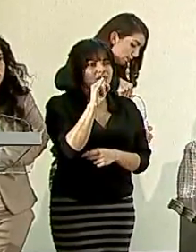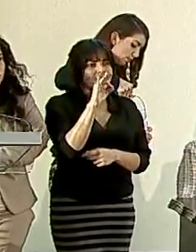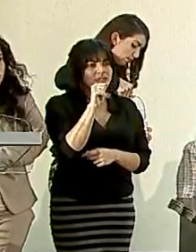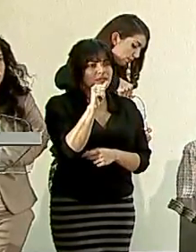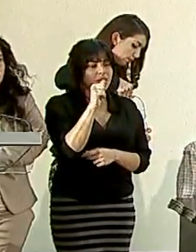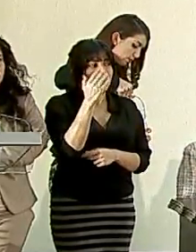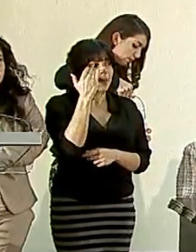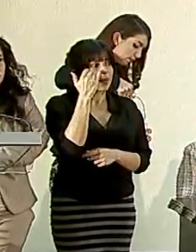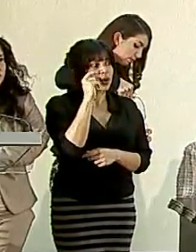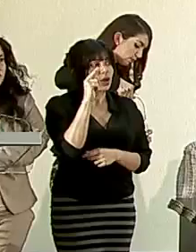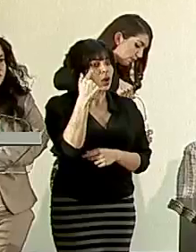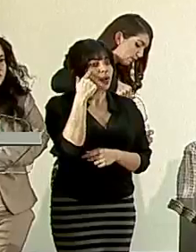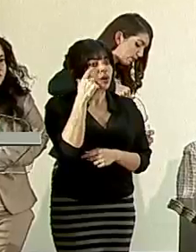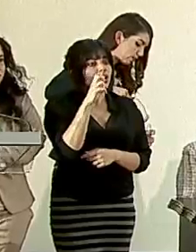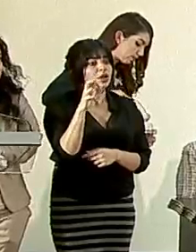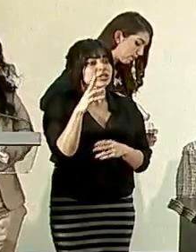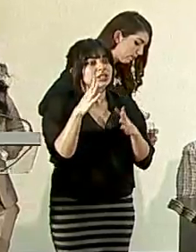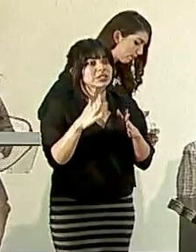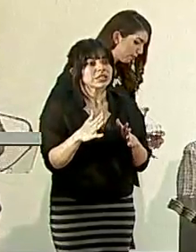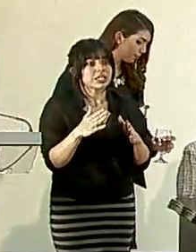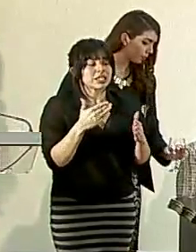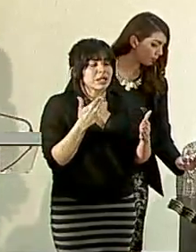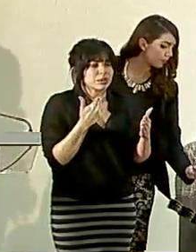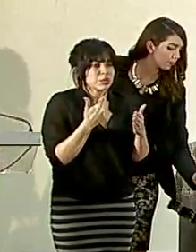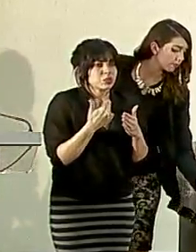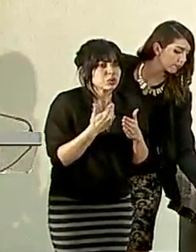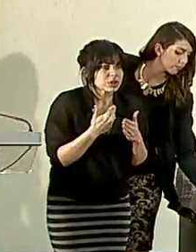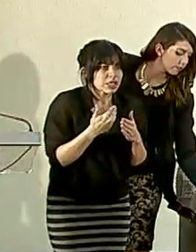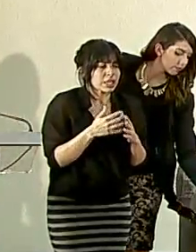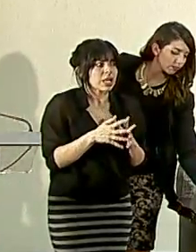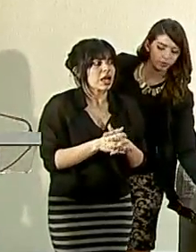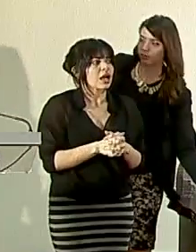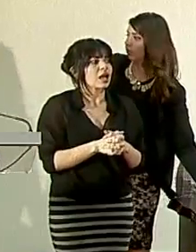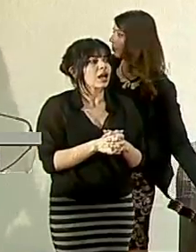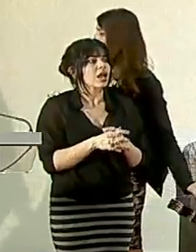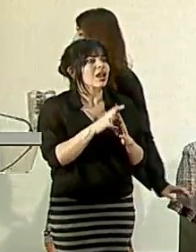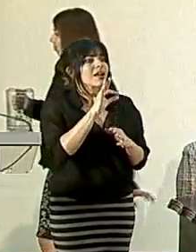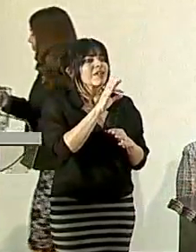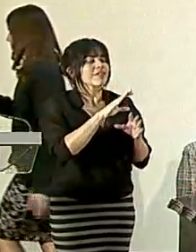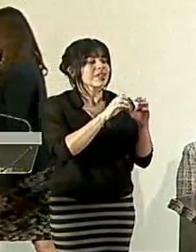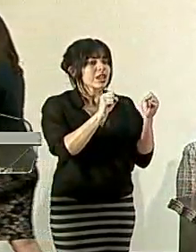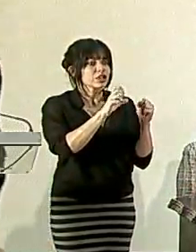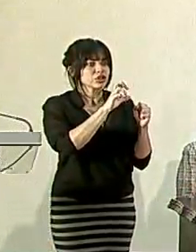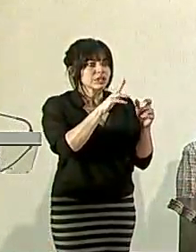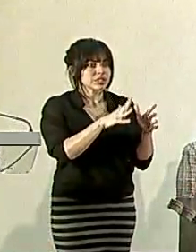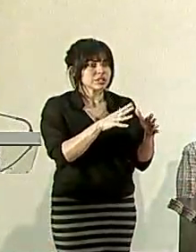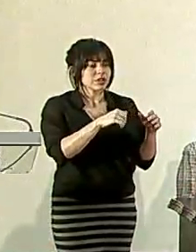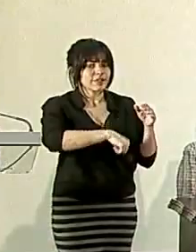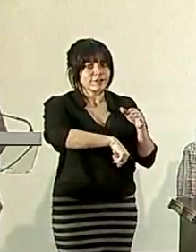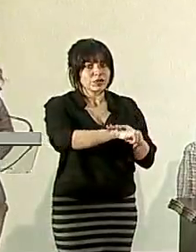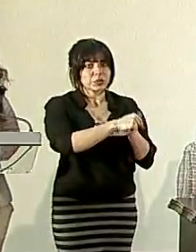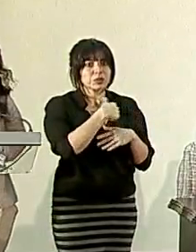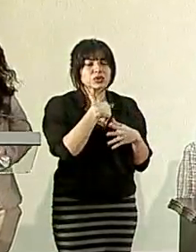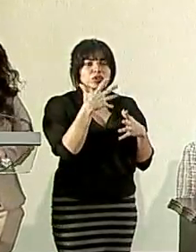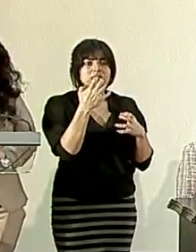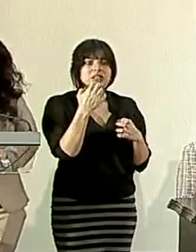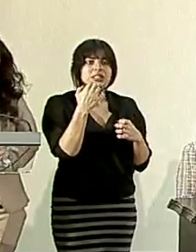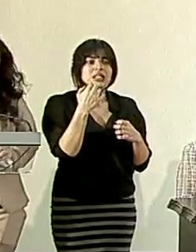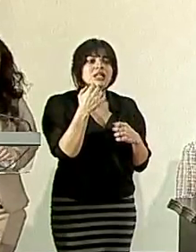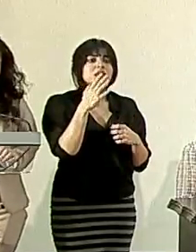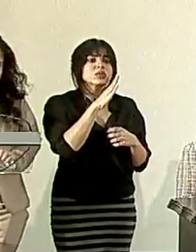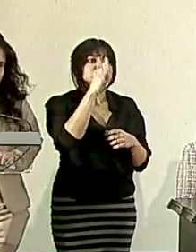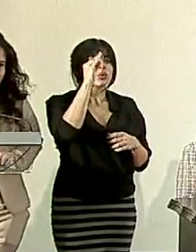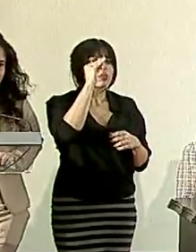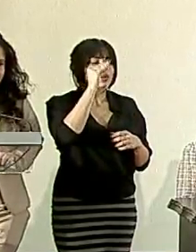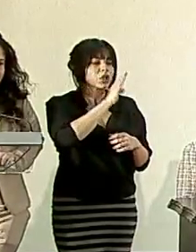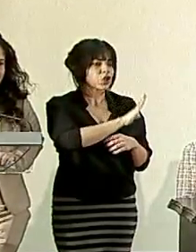Porque el gobierno costarricense ha estado muy cercano a la Federación Costarricense de Fútbol y yo quisiera un criterio